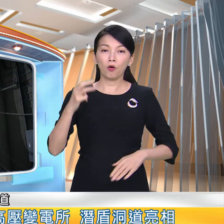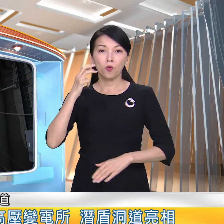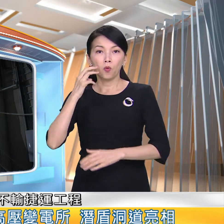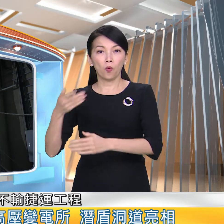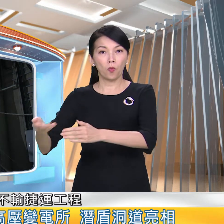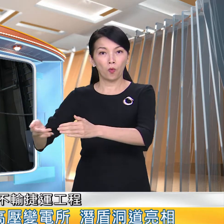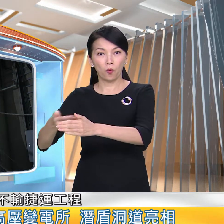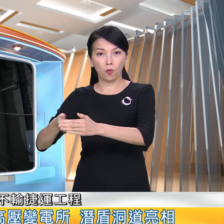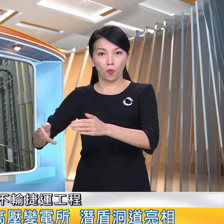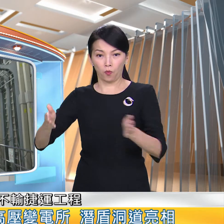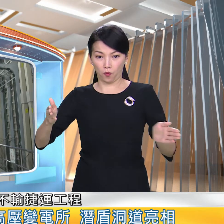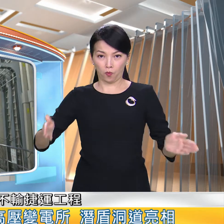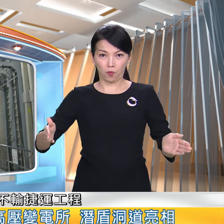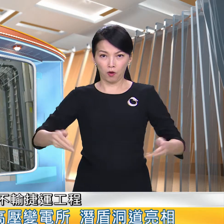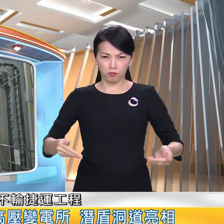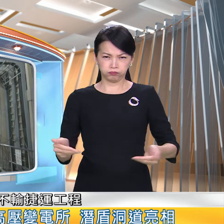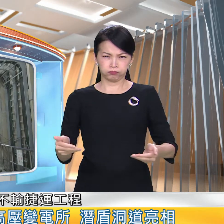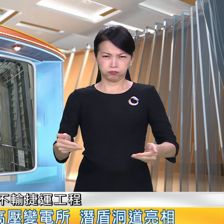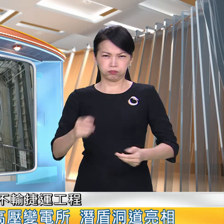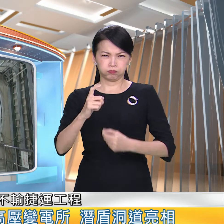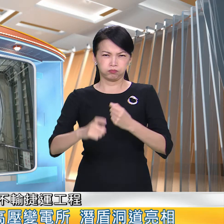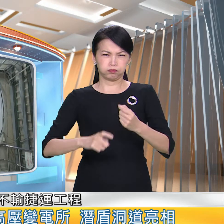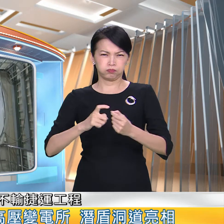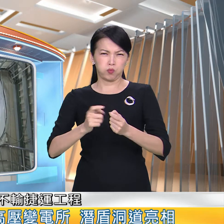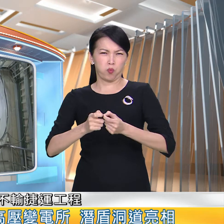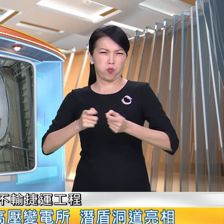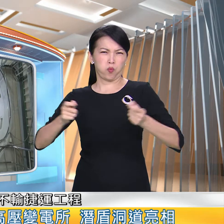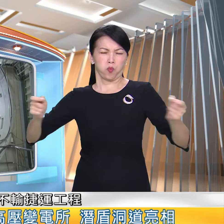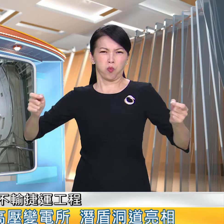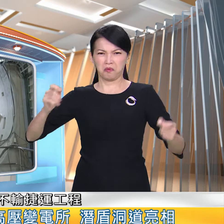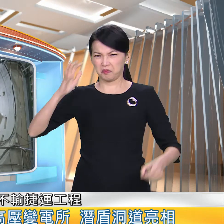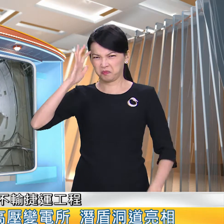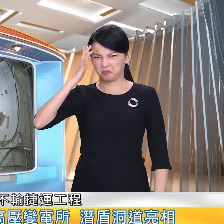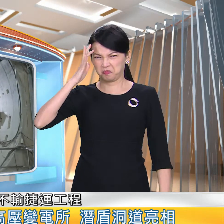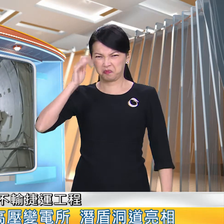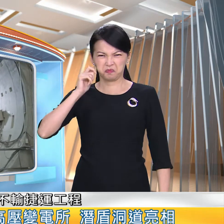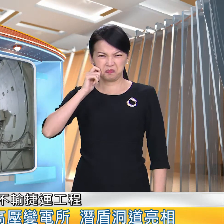示施工的难度不输给捷运工程。